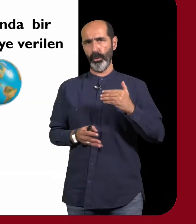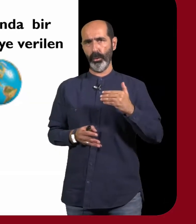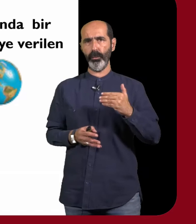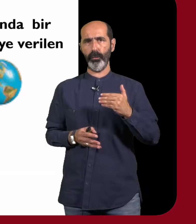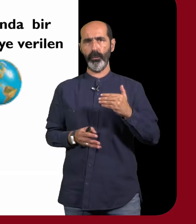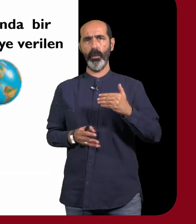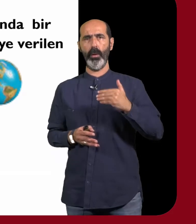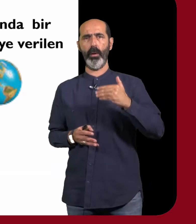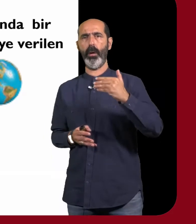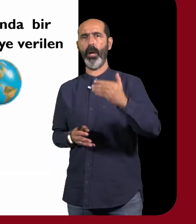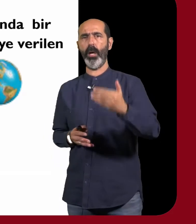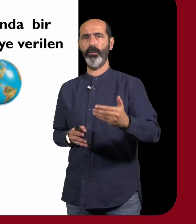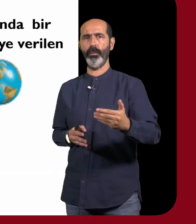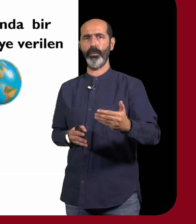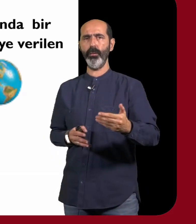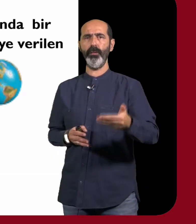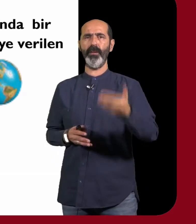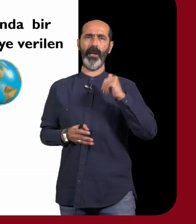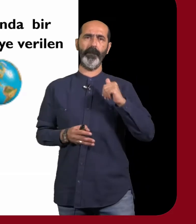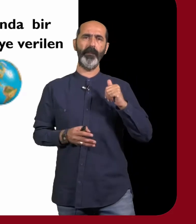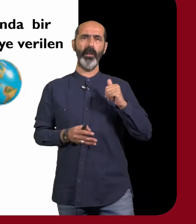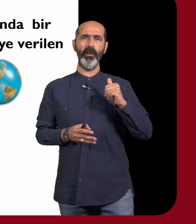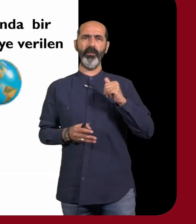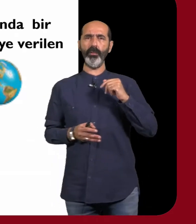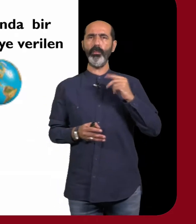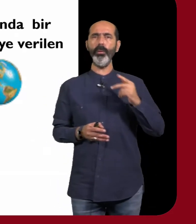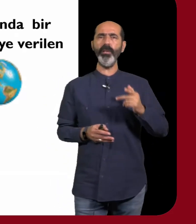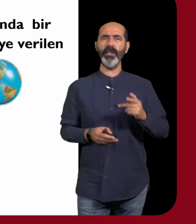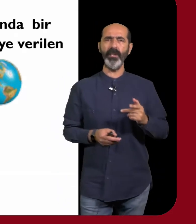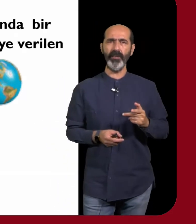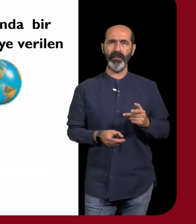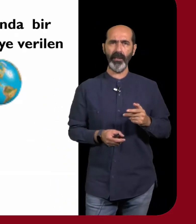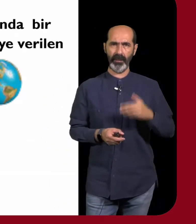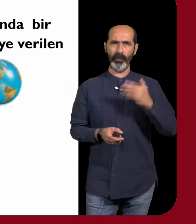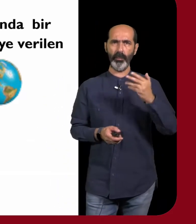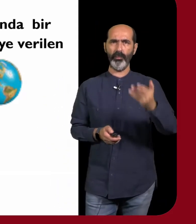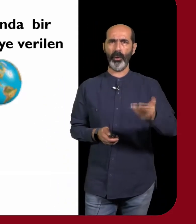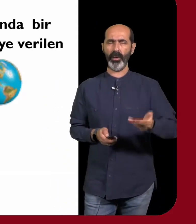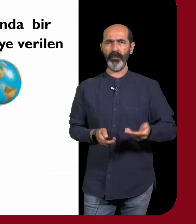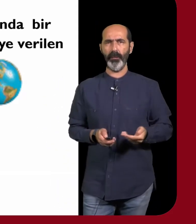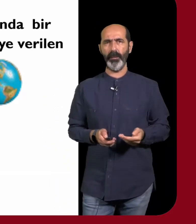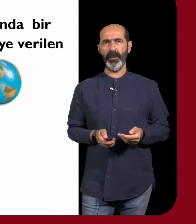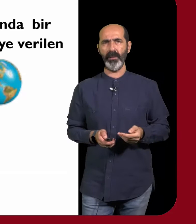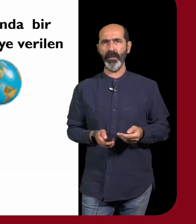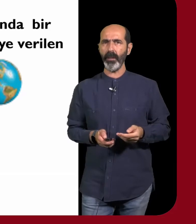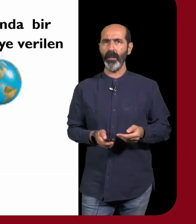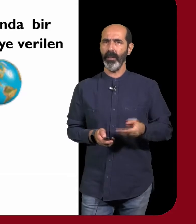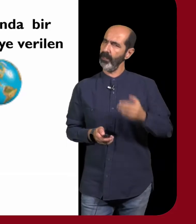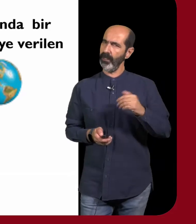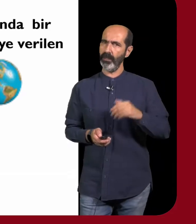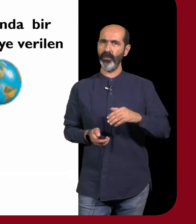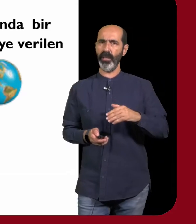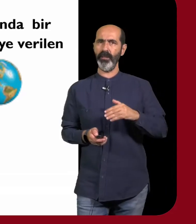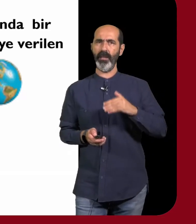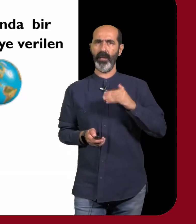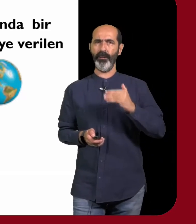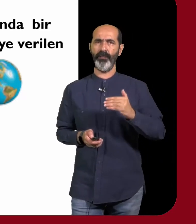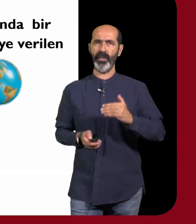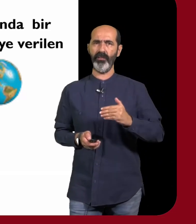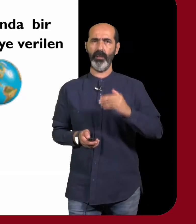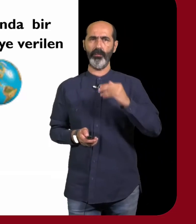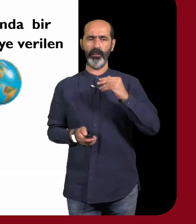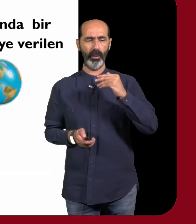gün diyoruz ay diyoruz ve saat gece gün dediğinizde Tabi bu coğrafi bilgi de ama yine de